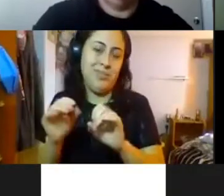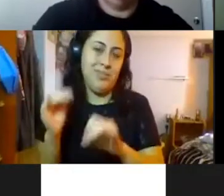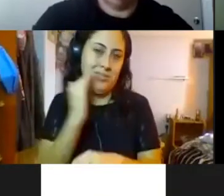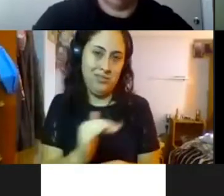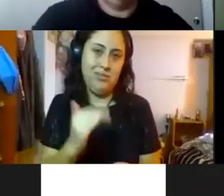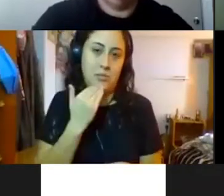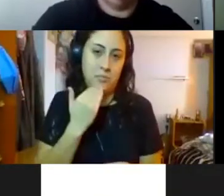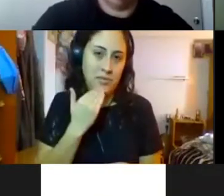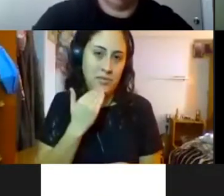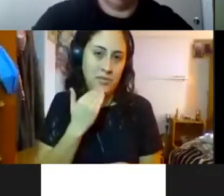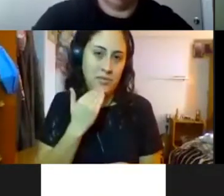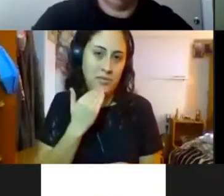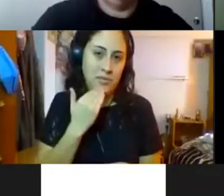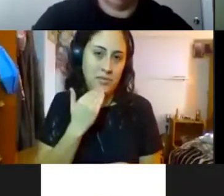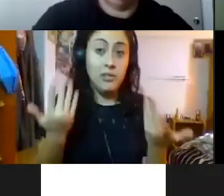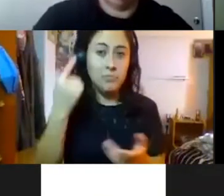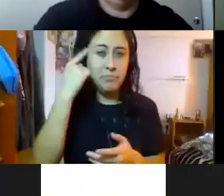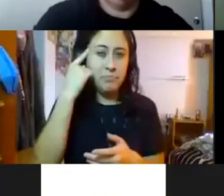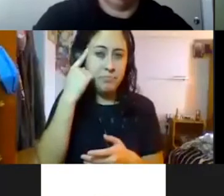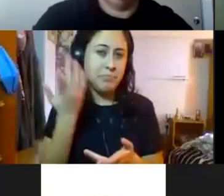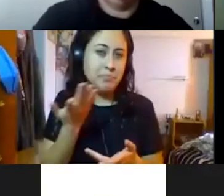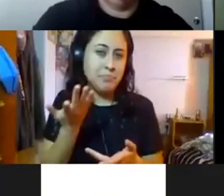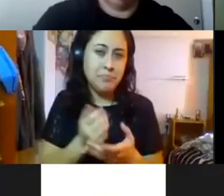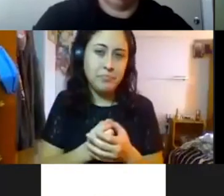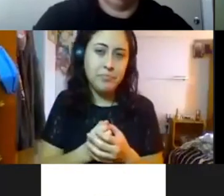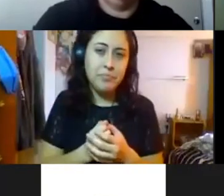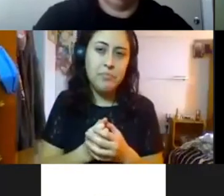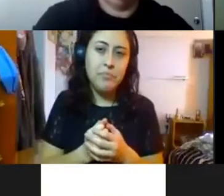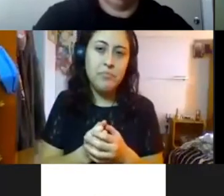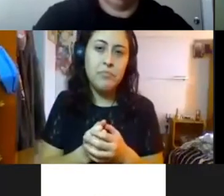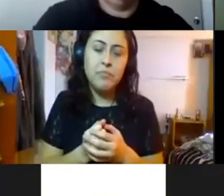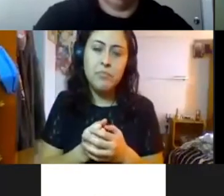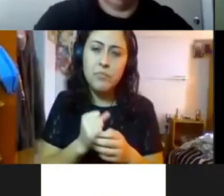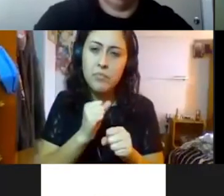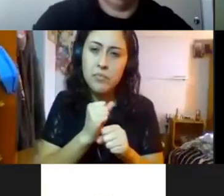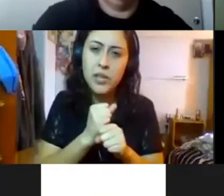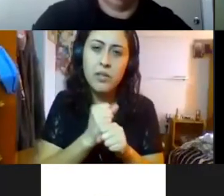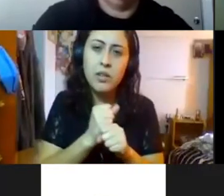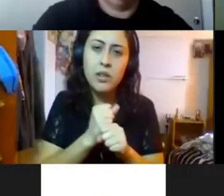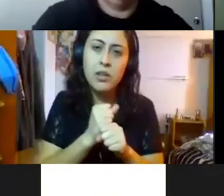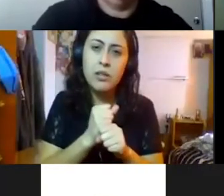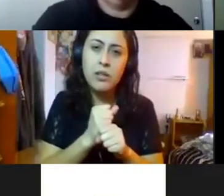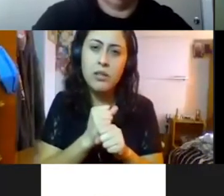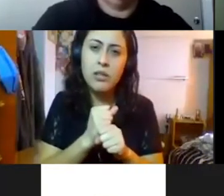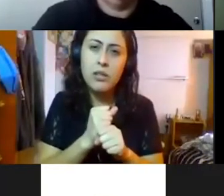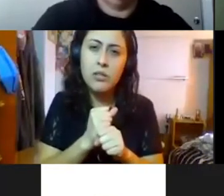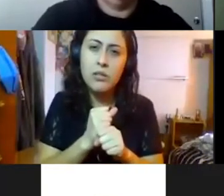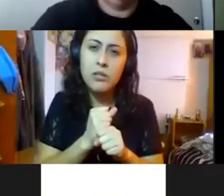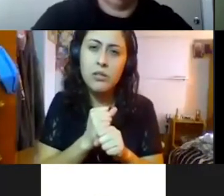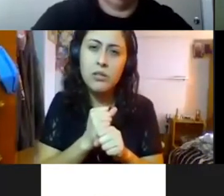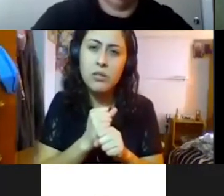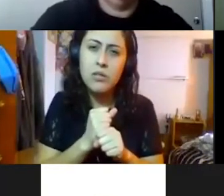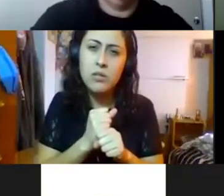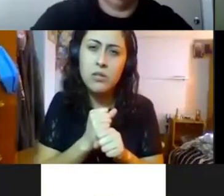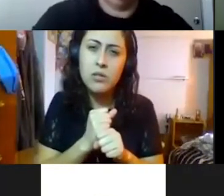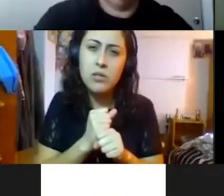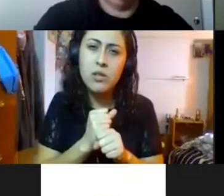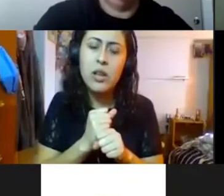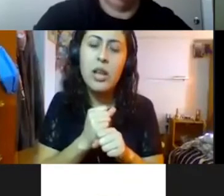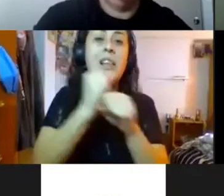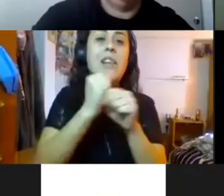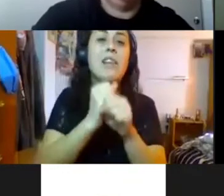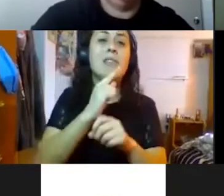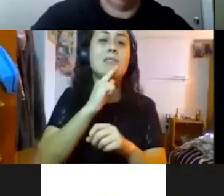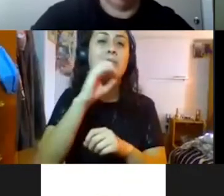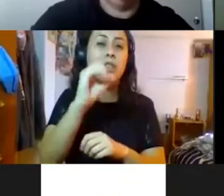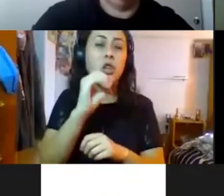impactos. Entonces se había empezado a trabajar con una OTEC que ha provisto de ciertas